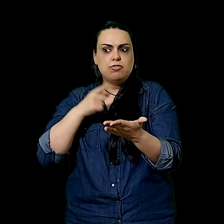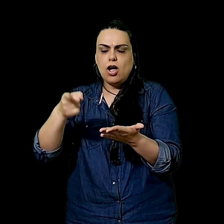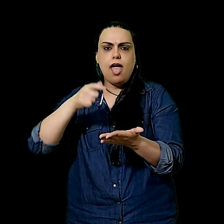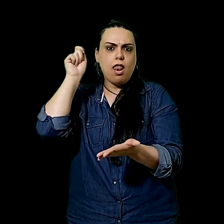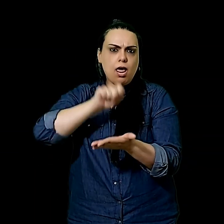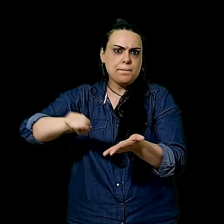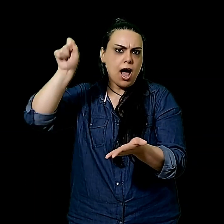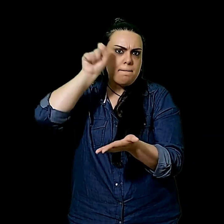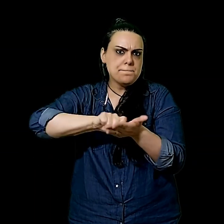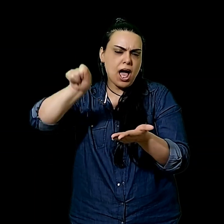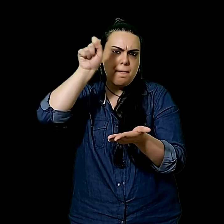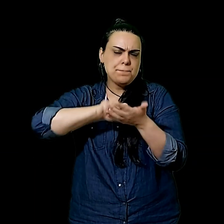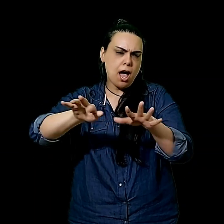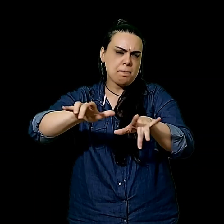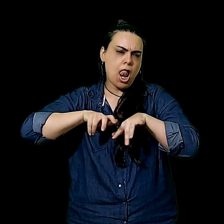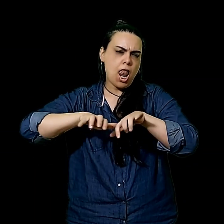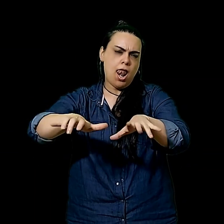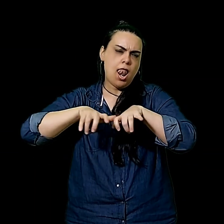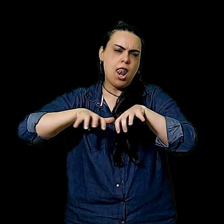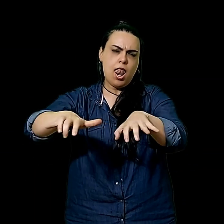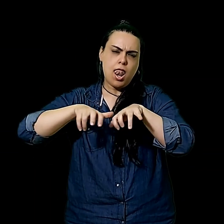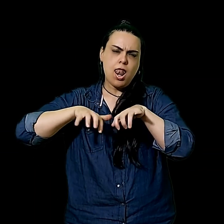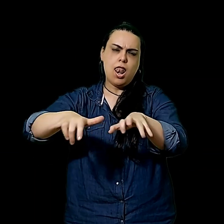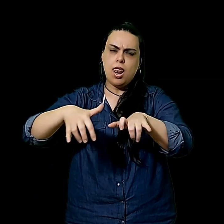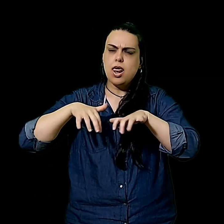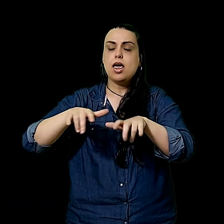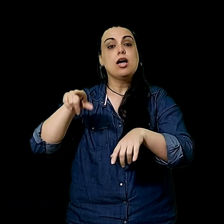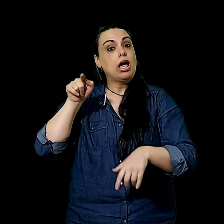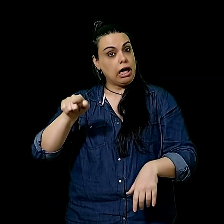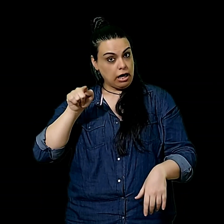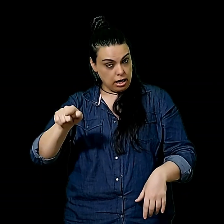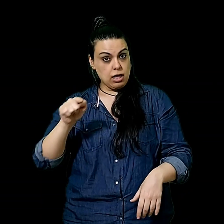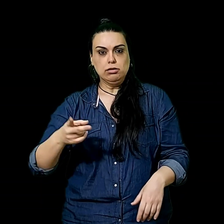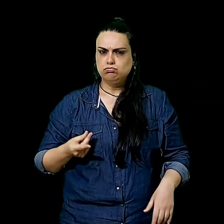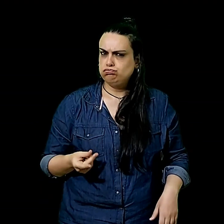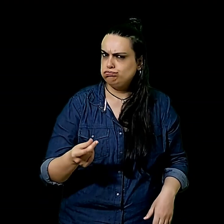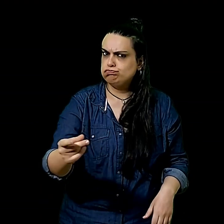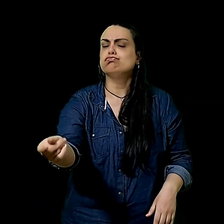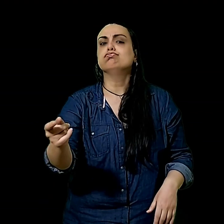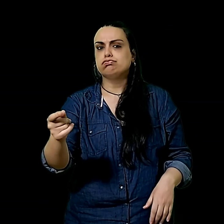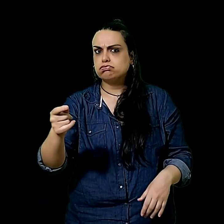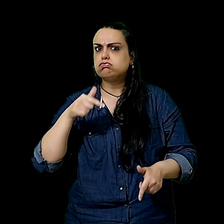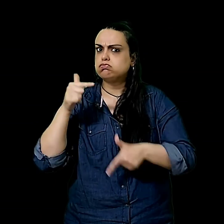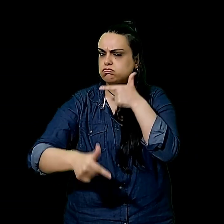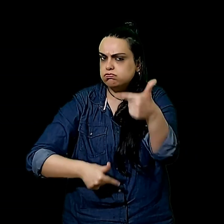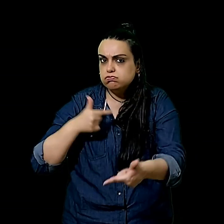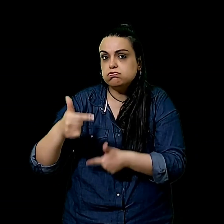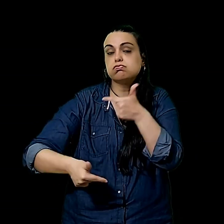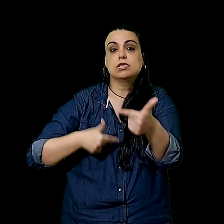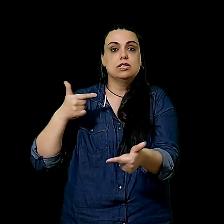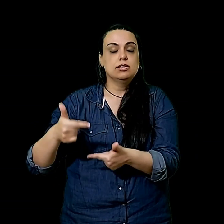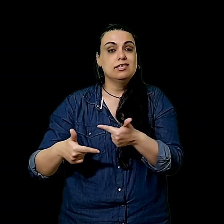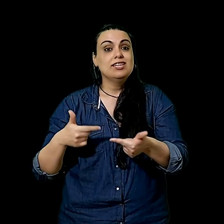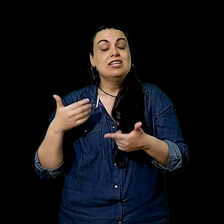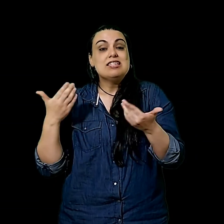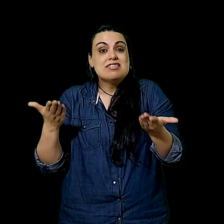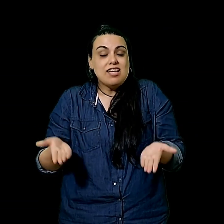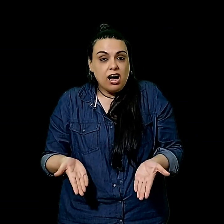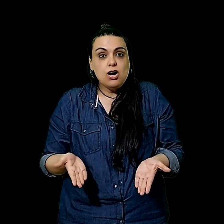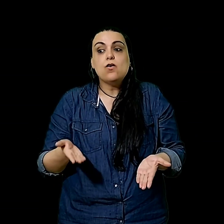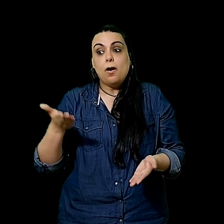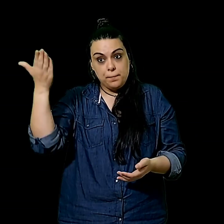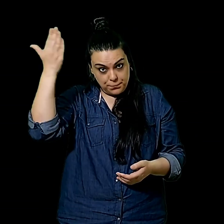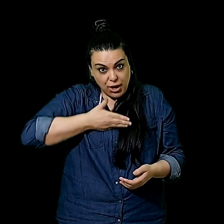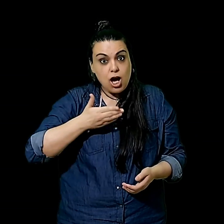tem escrito nesse tempo, ou seja, gerado legado, estendido a durabilidade da chamada. E dentro disso, ela acaba se